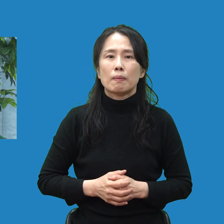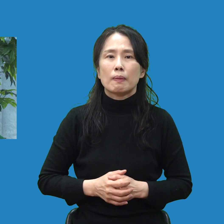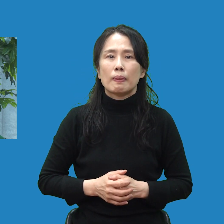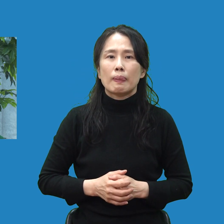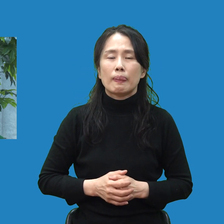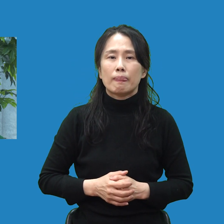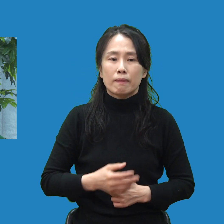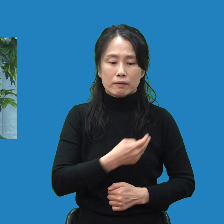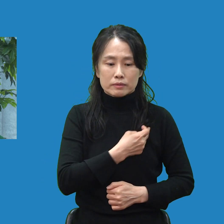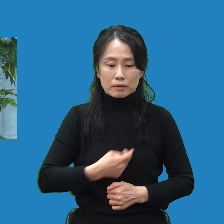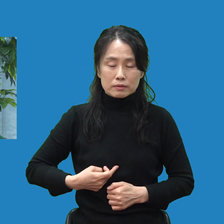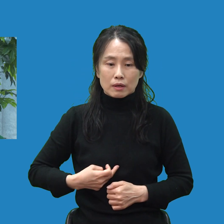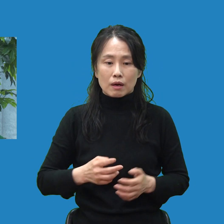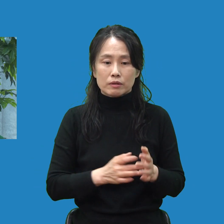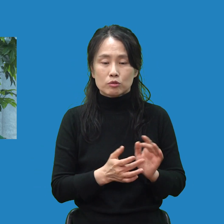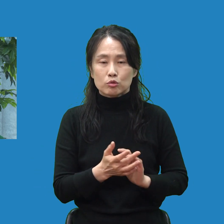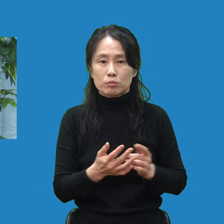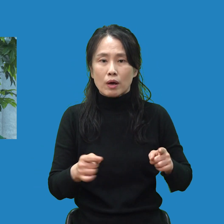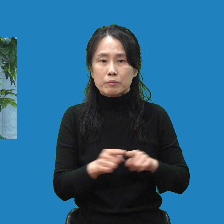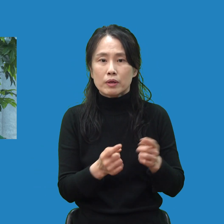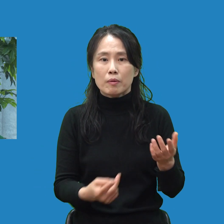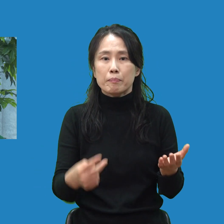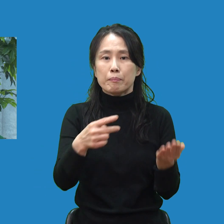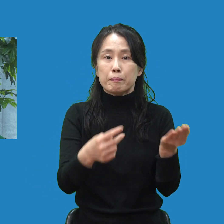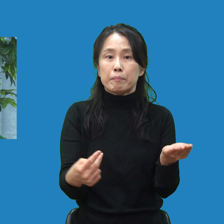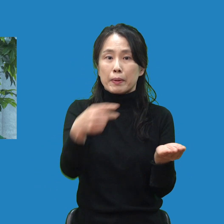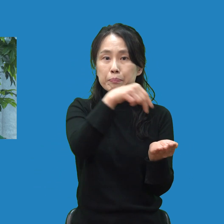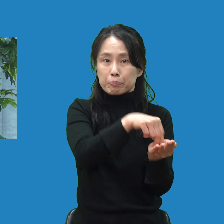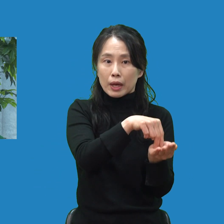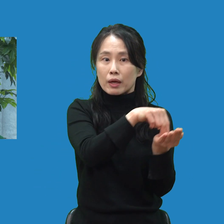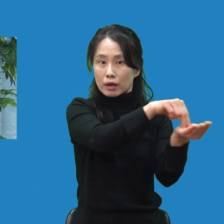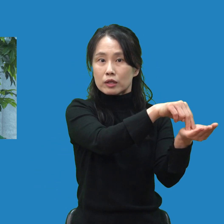제자들과 예수님이 배 타고 가는 걸 봤다는 거예요.